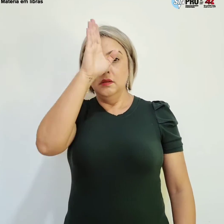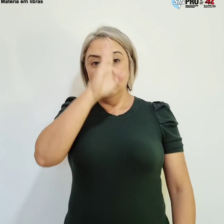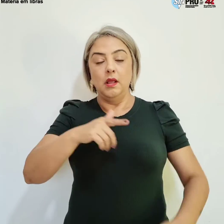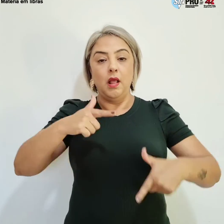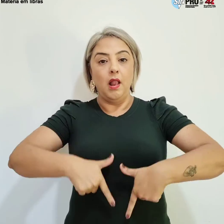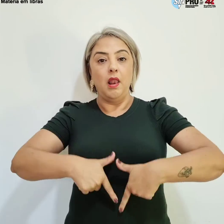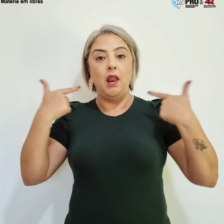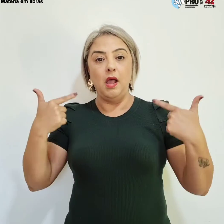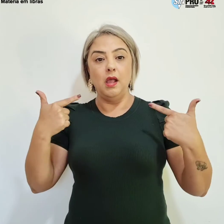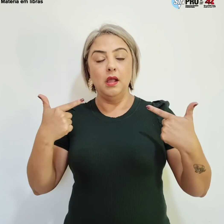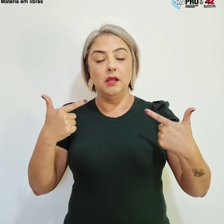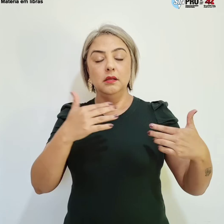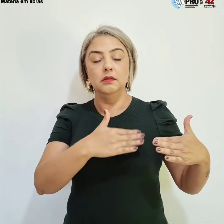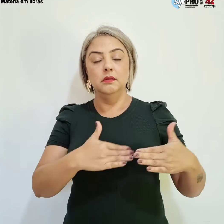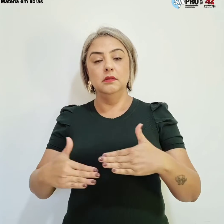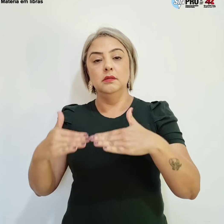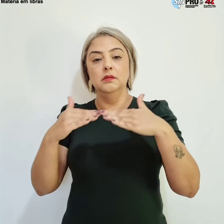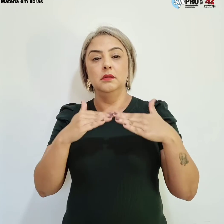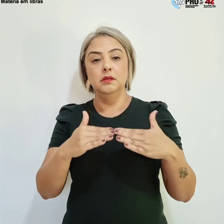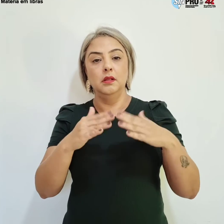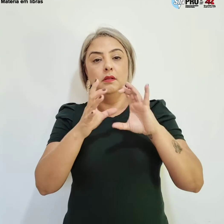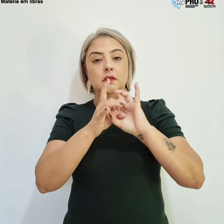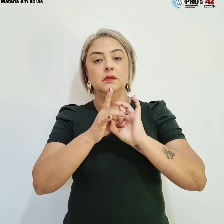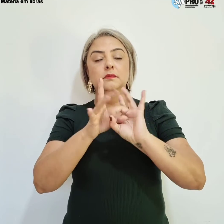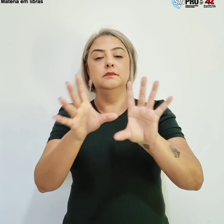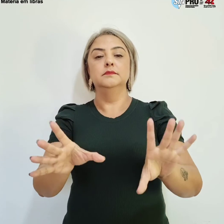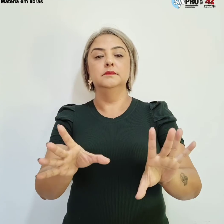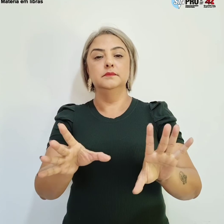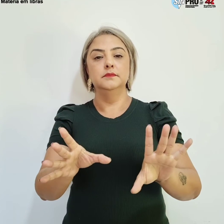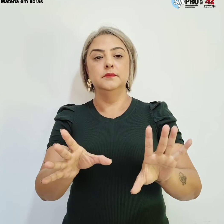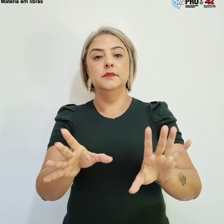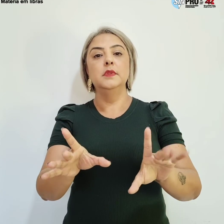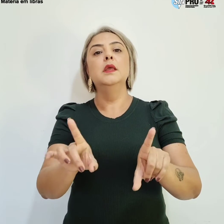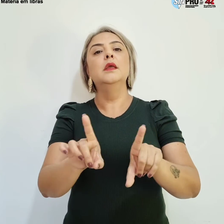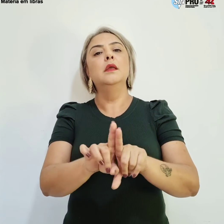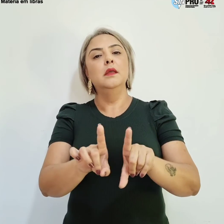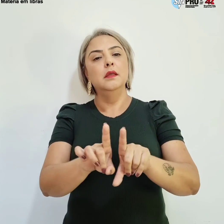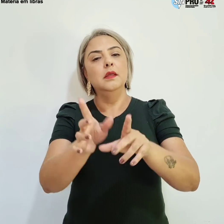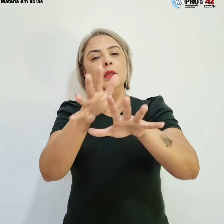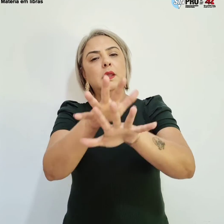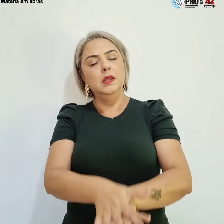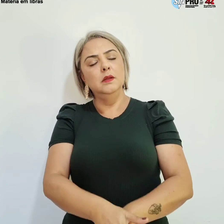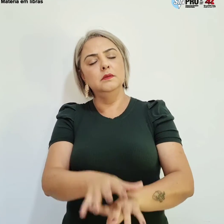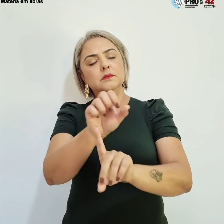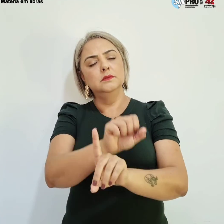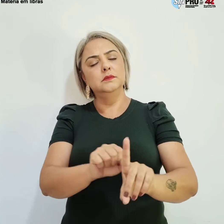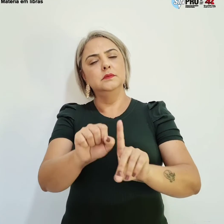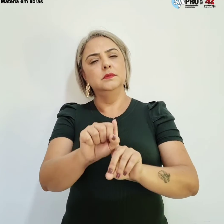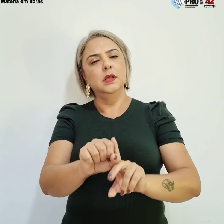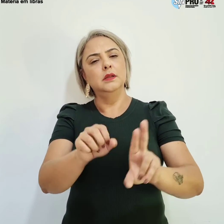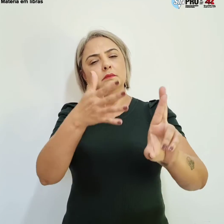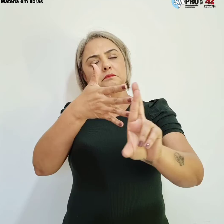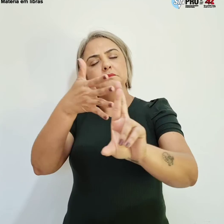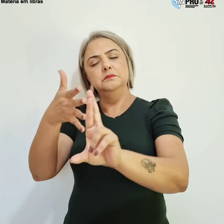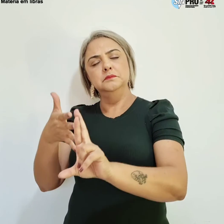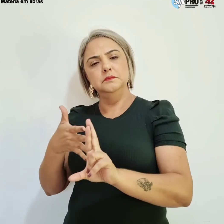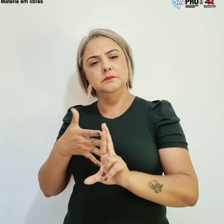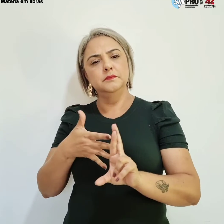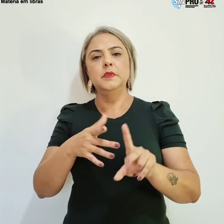laica, democrática, libertadora, inclusiva e socialmente referenciada, bem como a defesa